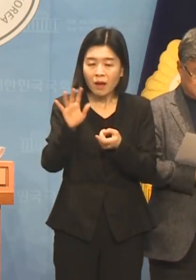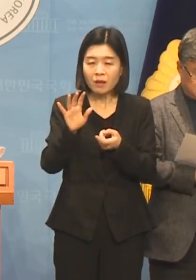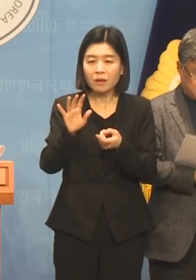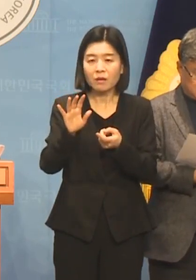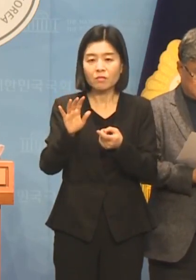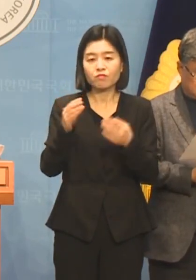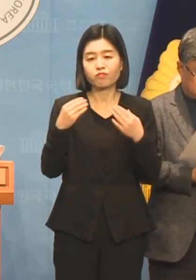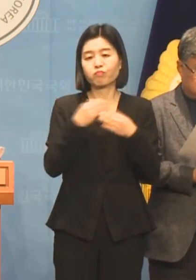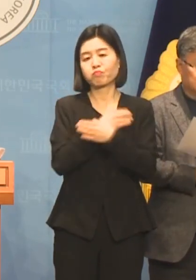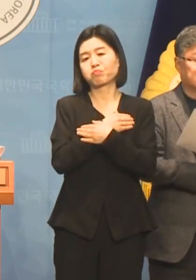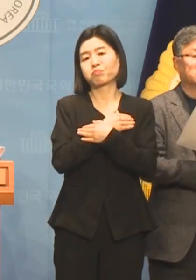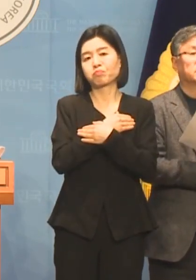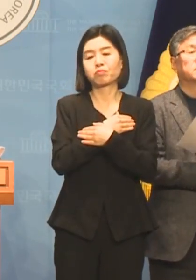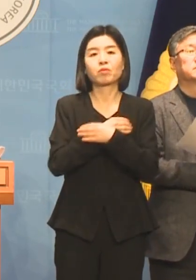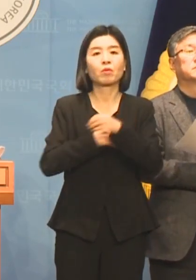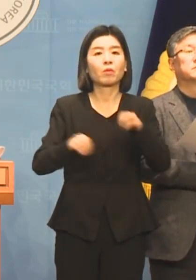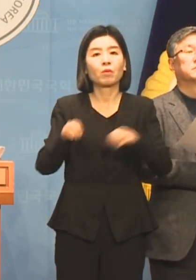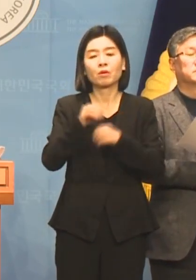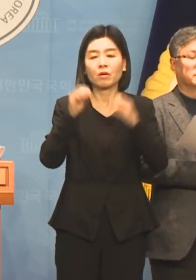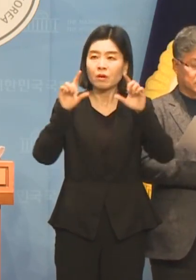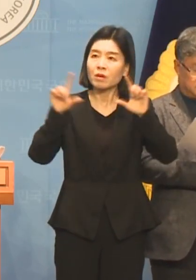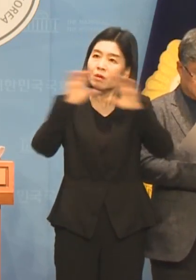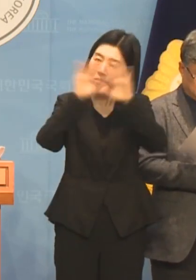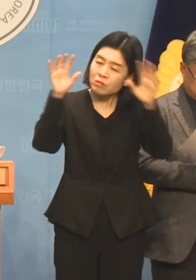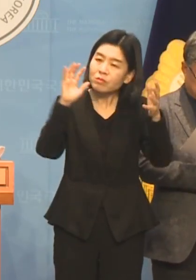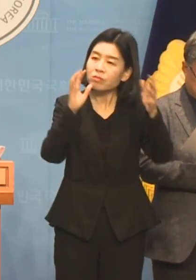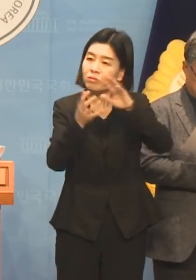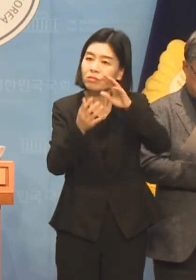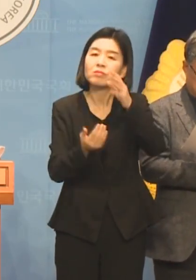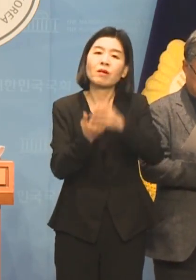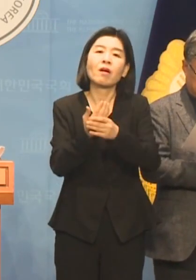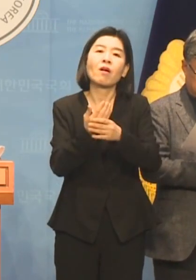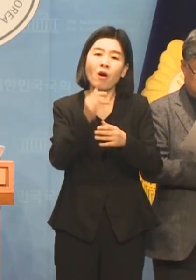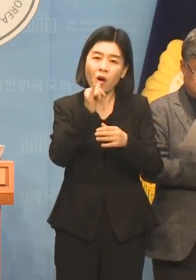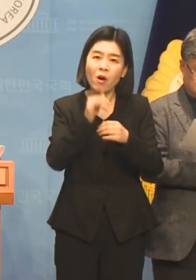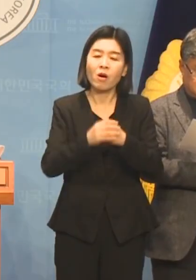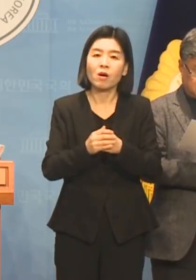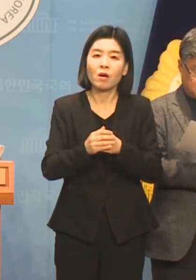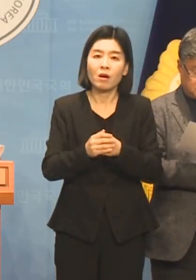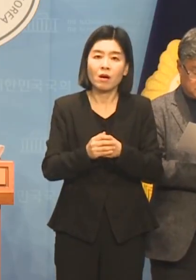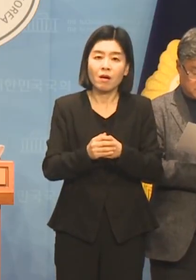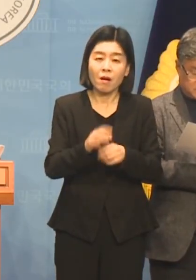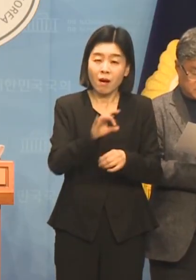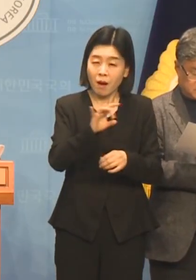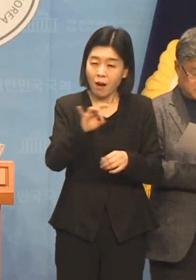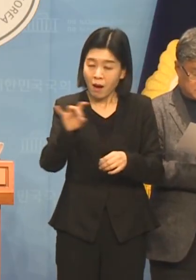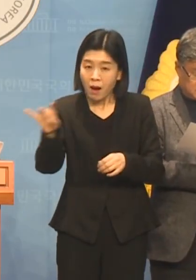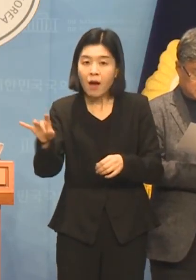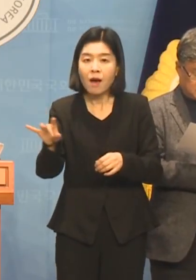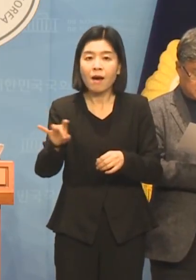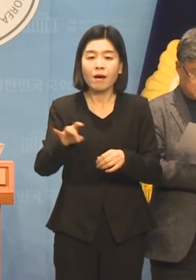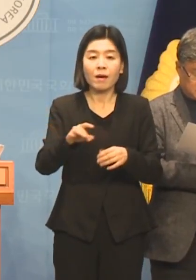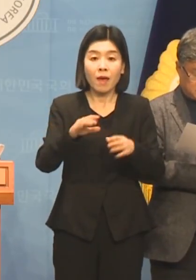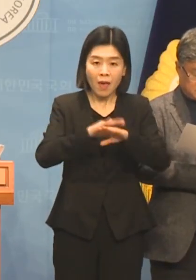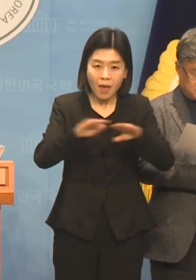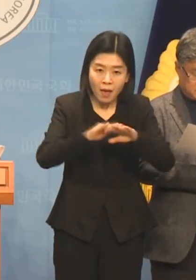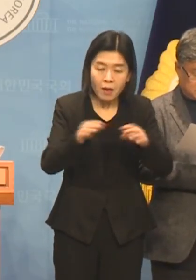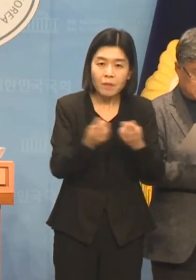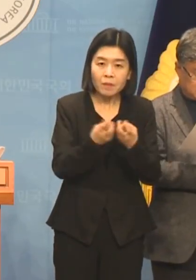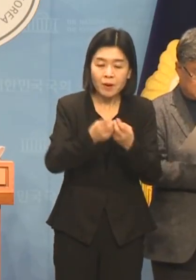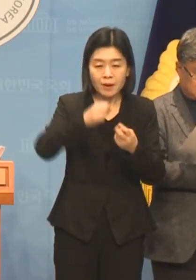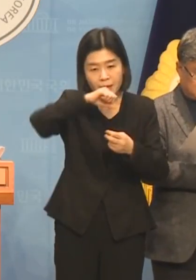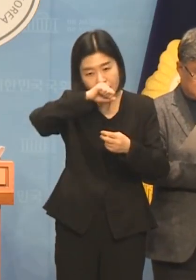더욱 키운 것입니다. 모든 기후재난에 대비해 적응 대책과 예산 구조를 전면 개편해야